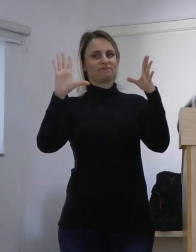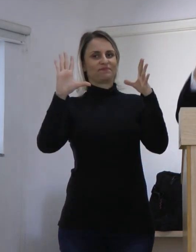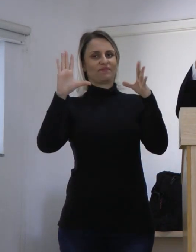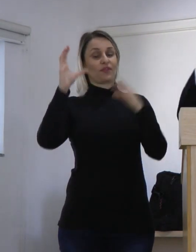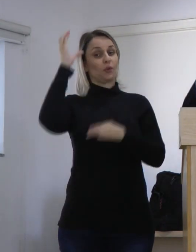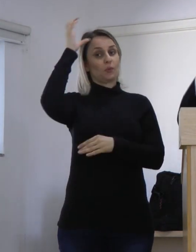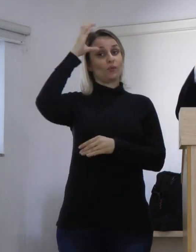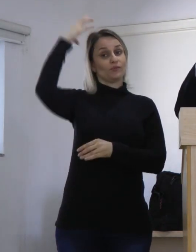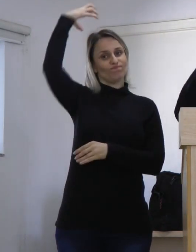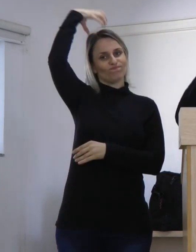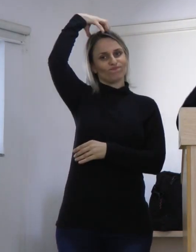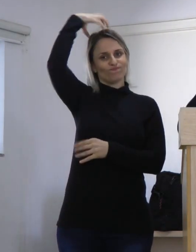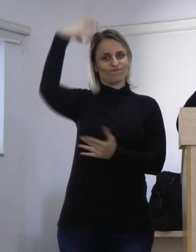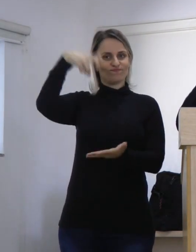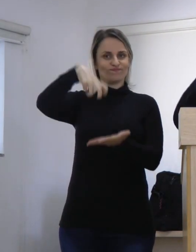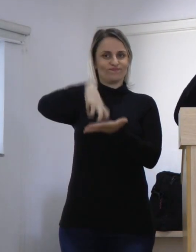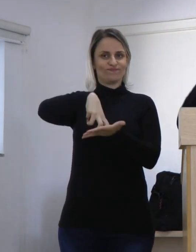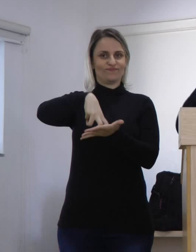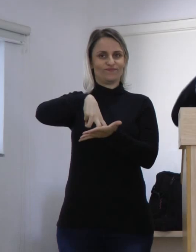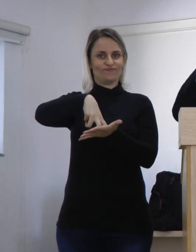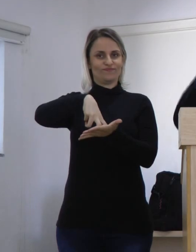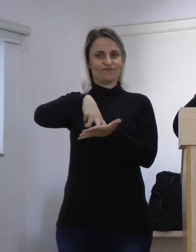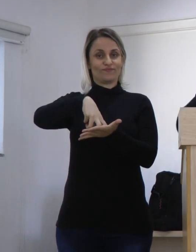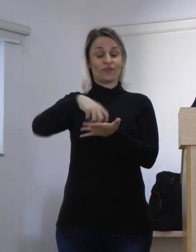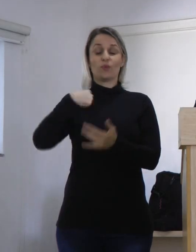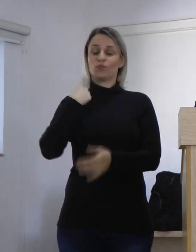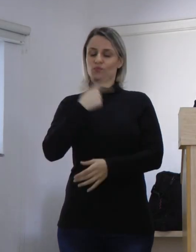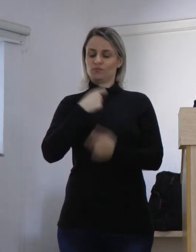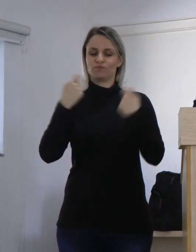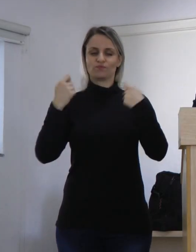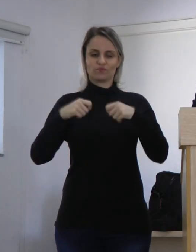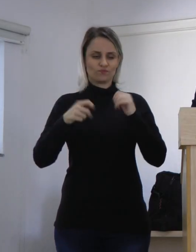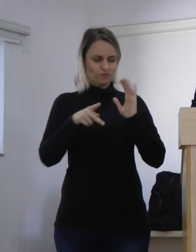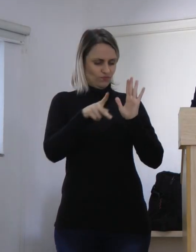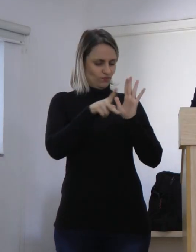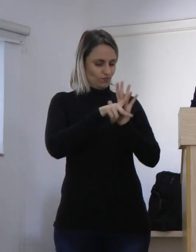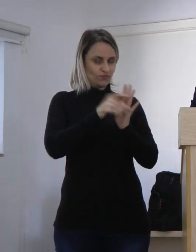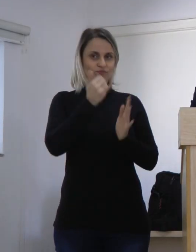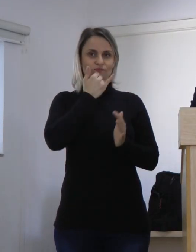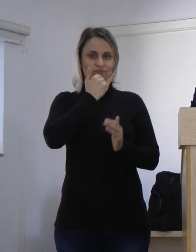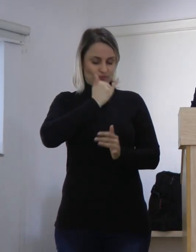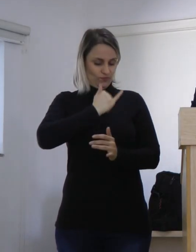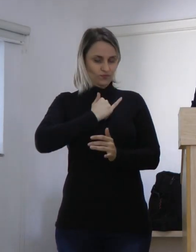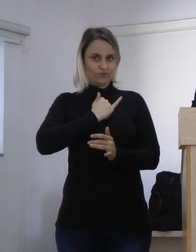Então nós precisamos nos perdoar. O auto-perdão é terapêutico.